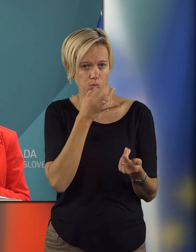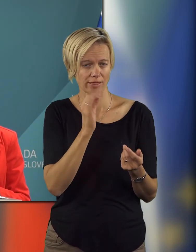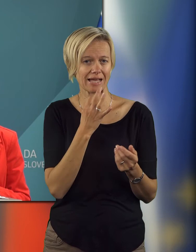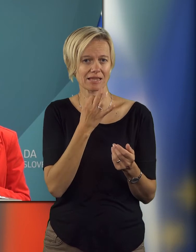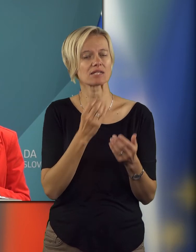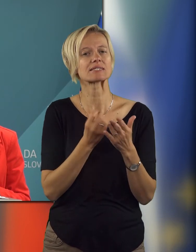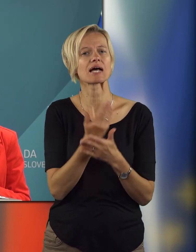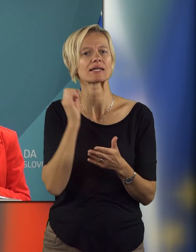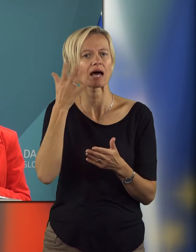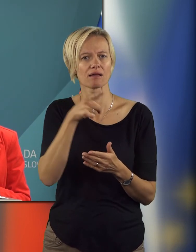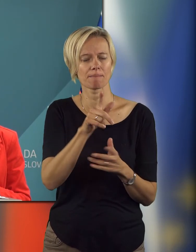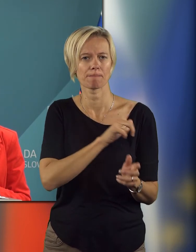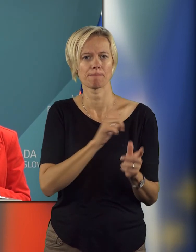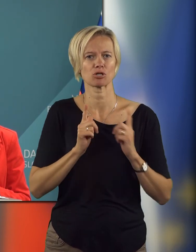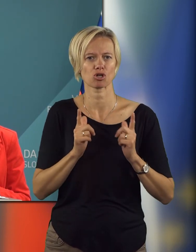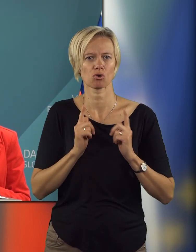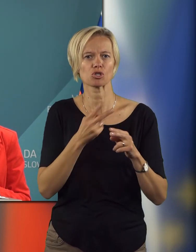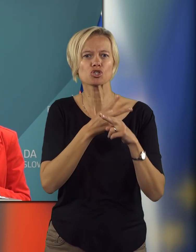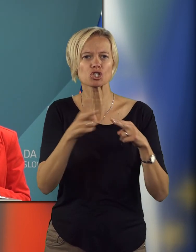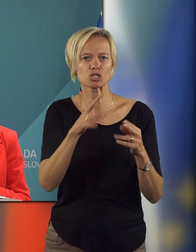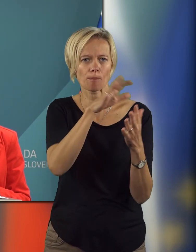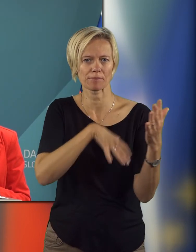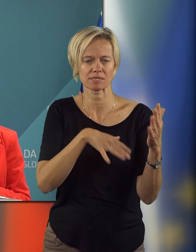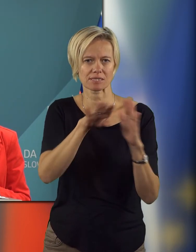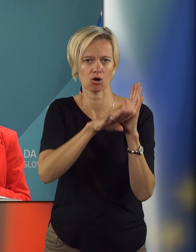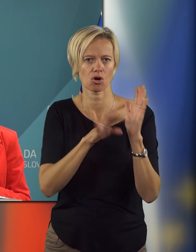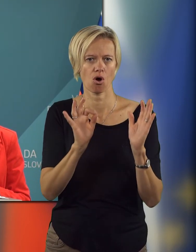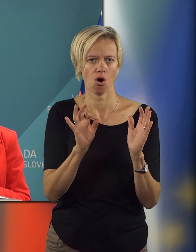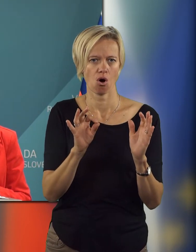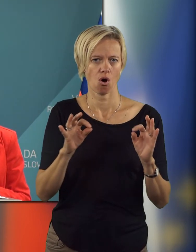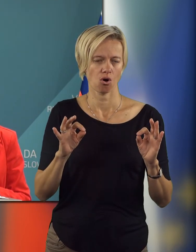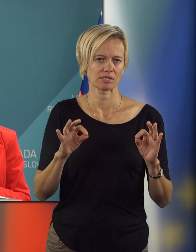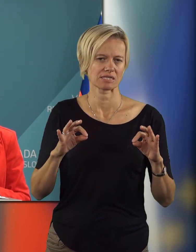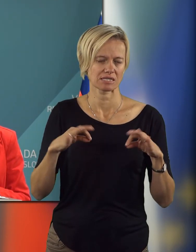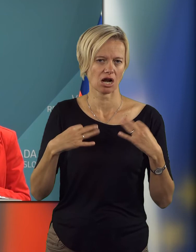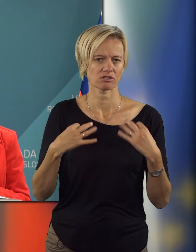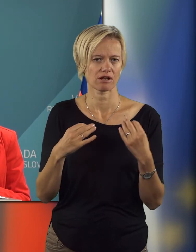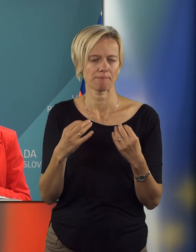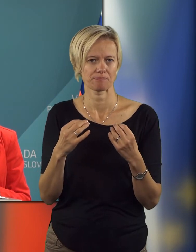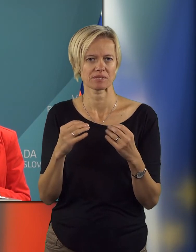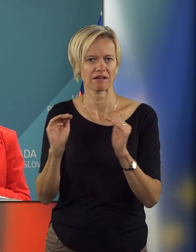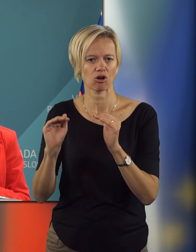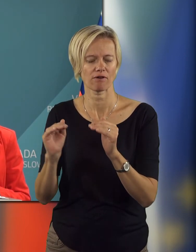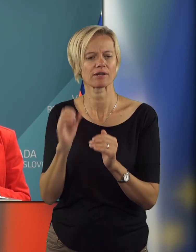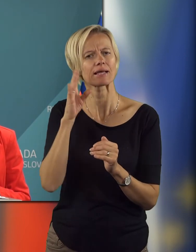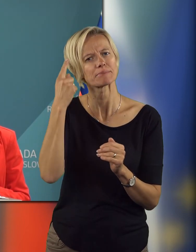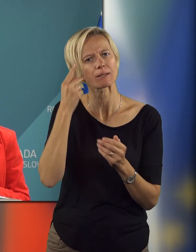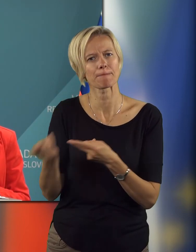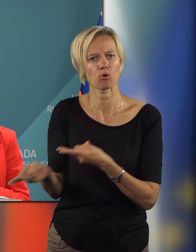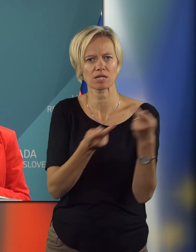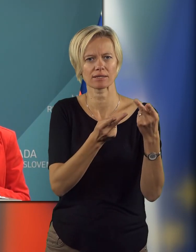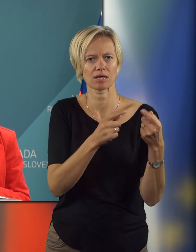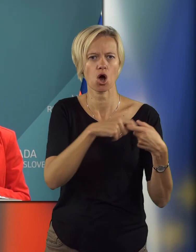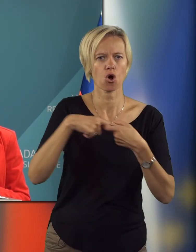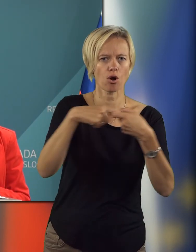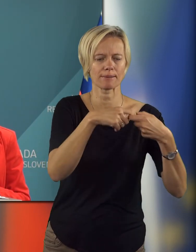bolj. Za kdaj pričakujete čistopis zakona o zdravstvenem varstvu in zdravstvenem zavarovanju? Kdaj ga nameravate